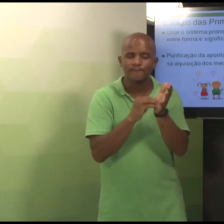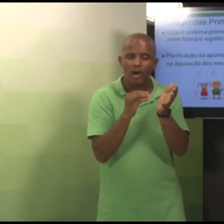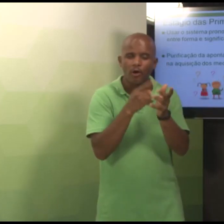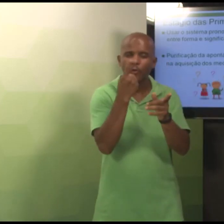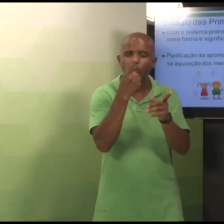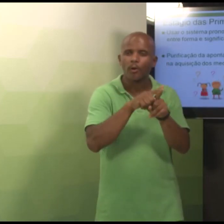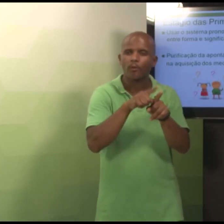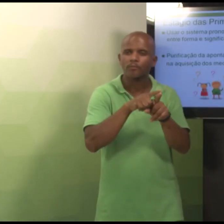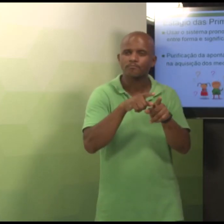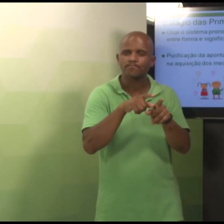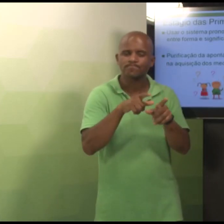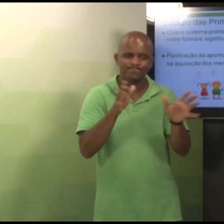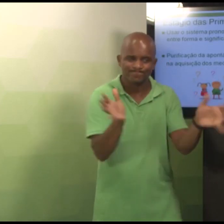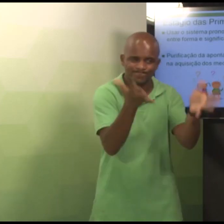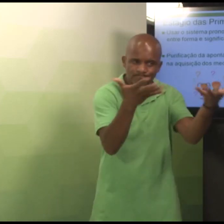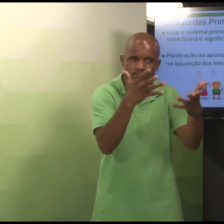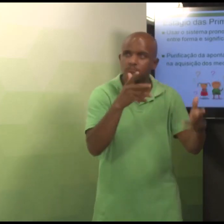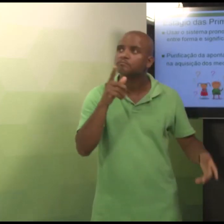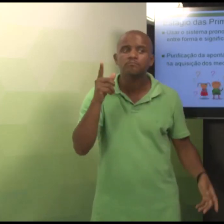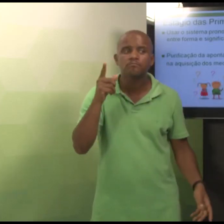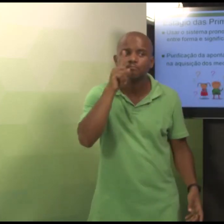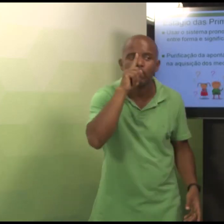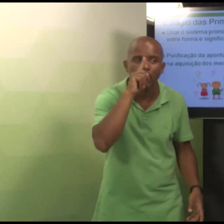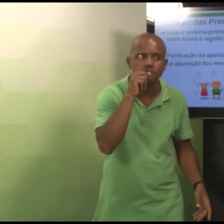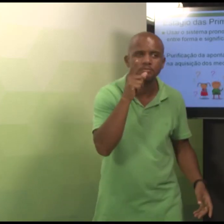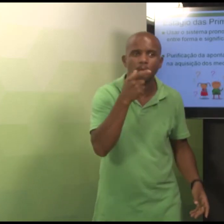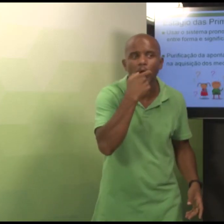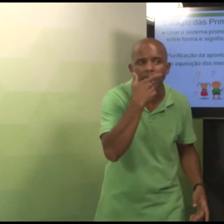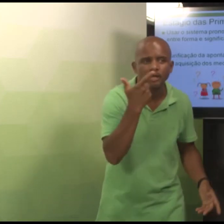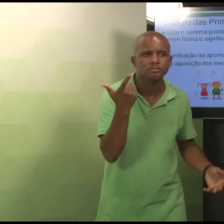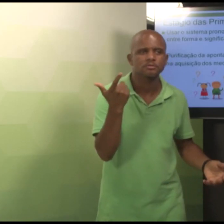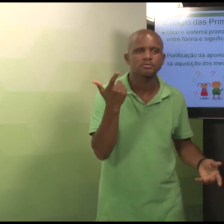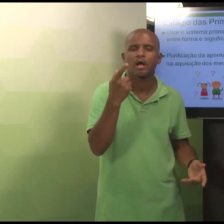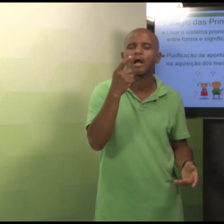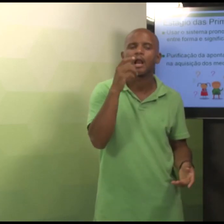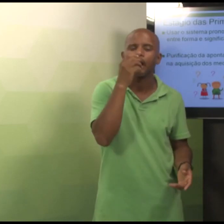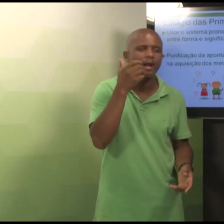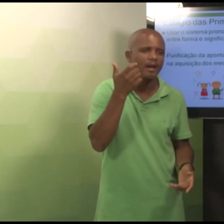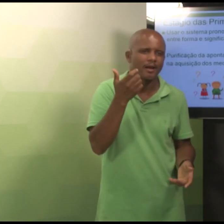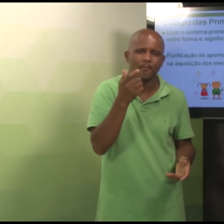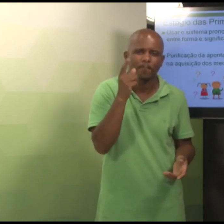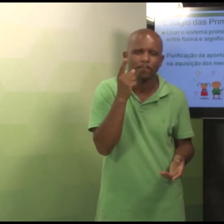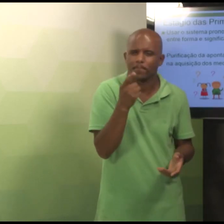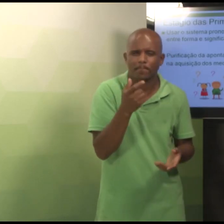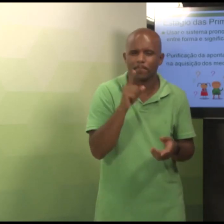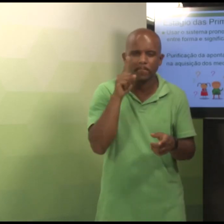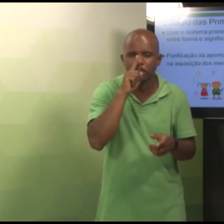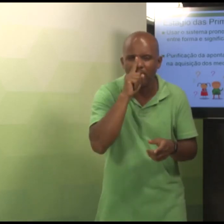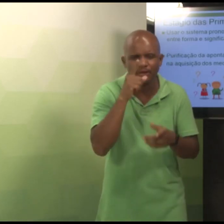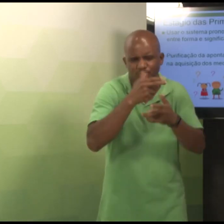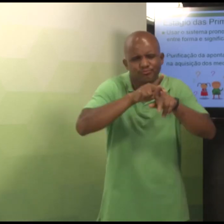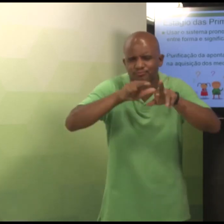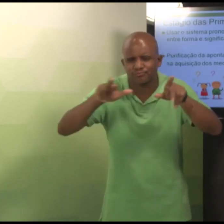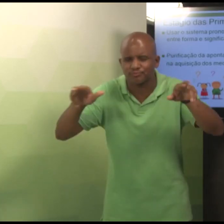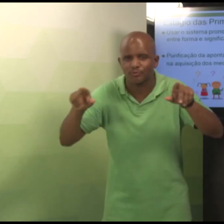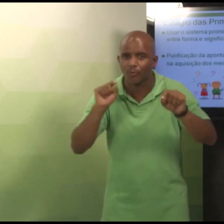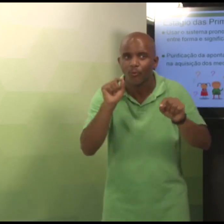apontação. Então, é necessário que haja estímulo. Mostre os sinais. por exemplo, biscoito, dentre